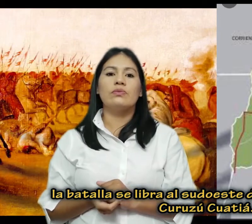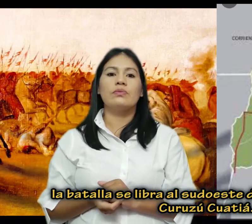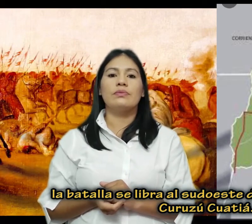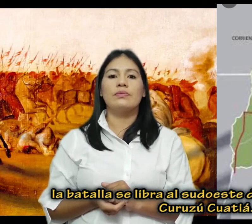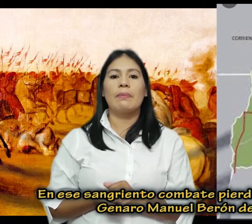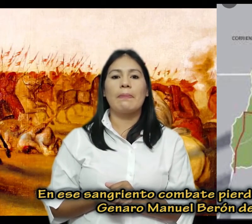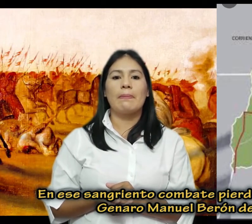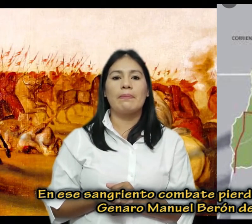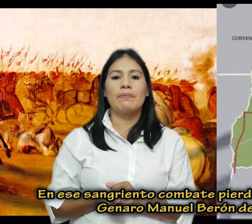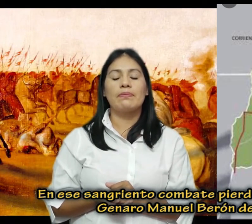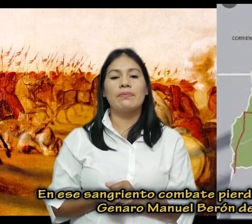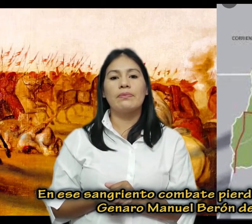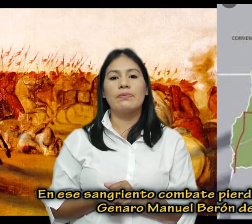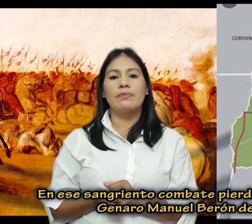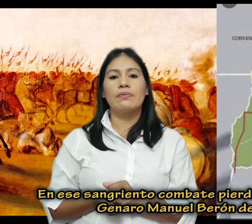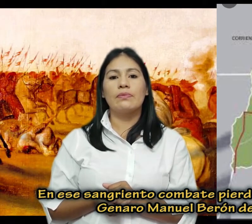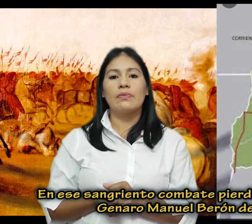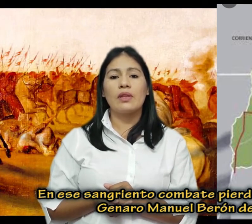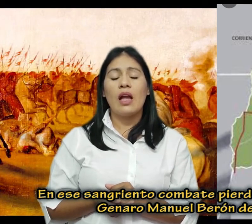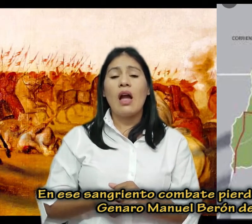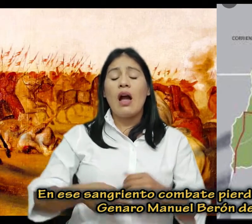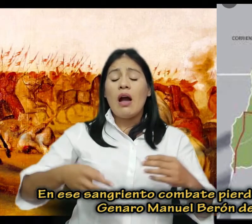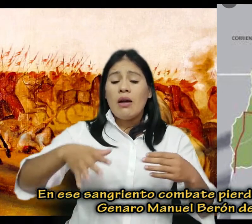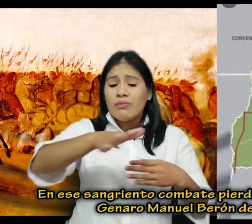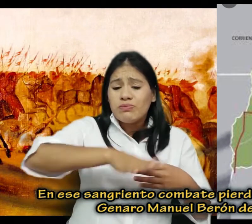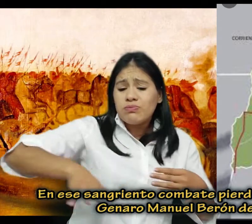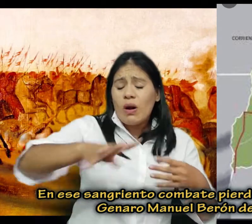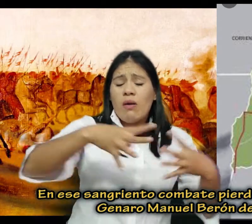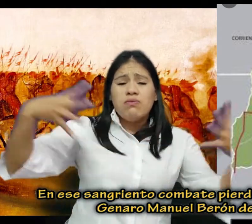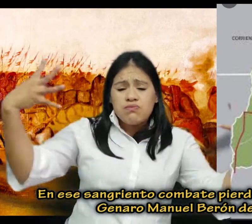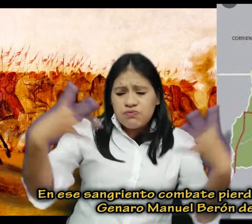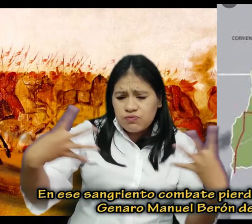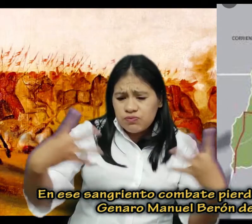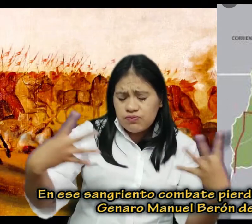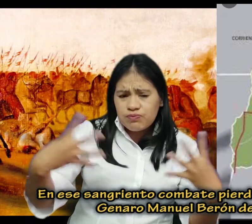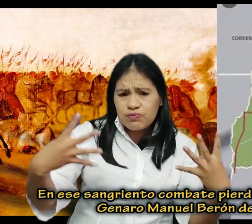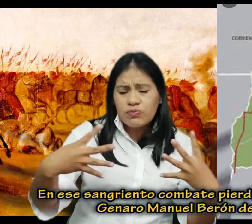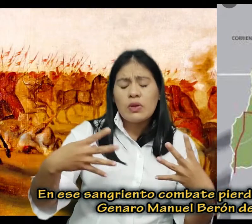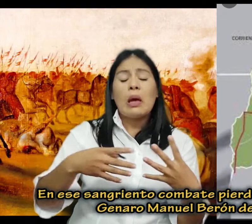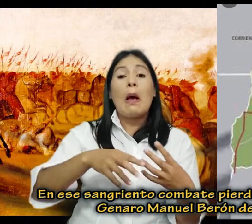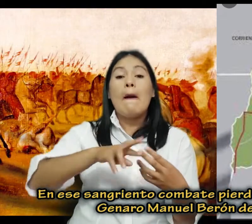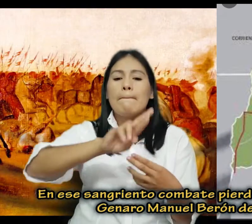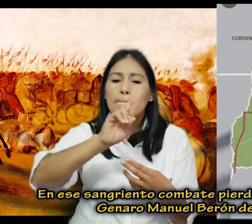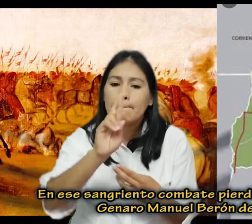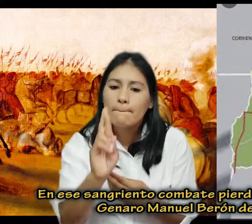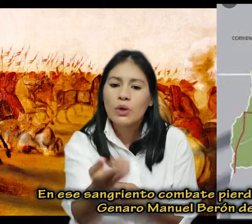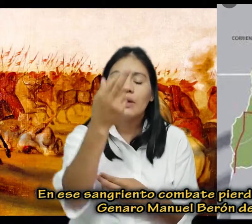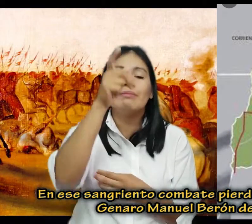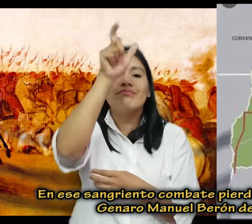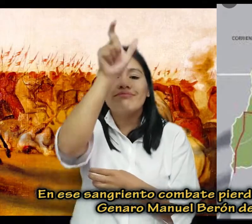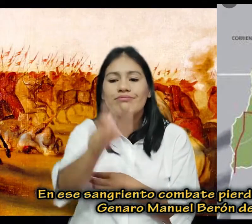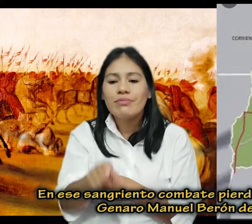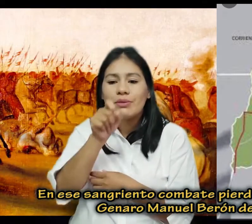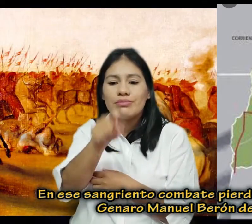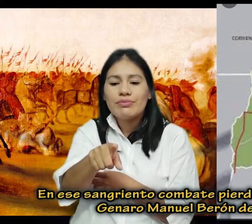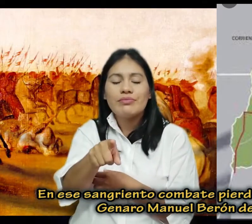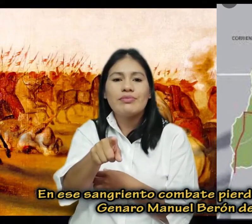En ese sangriento combate, pierde la vida el general Genaro Manuel